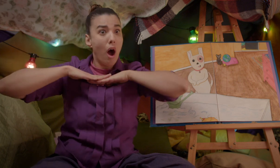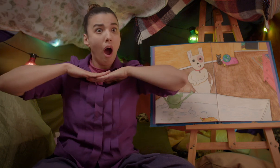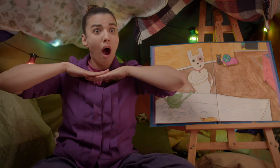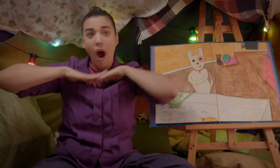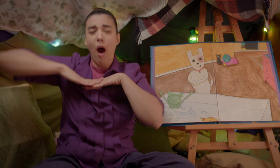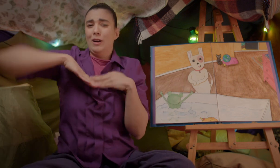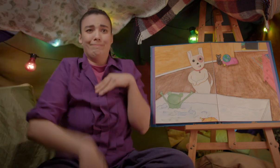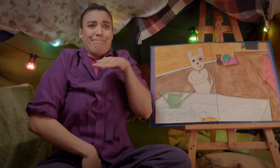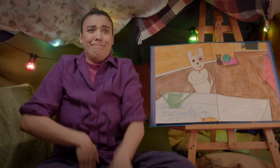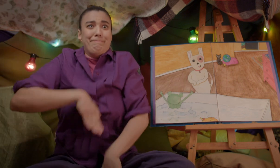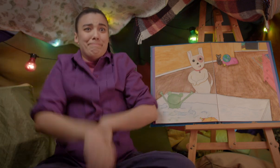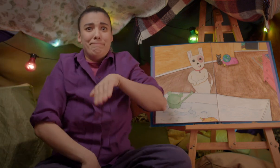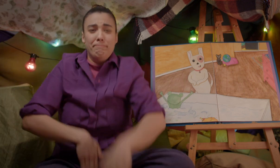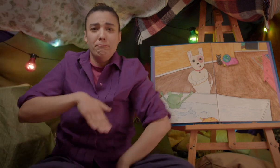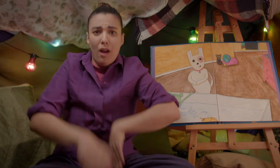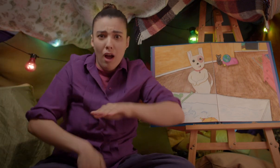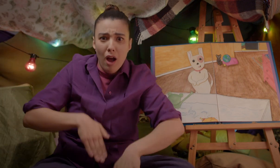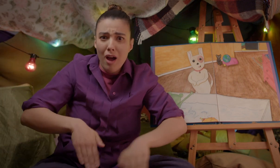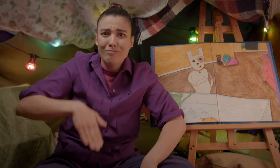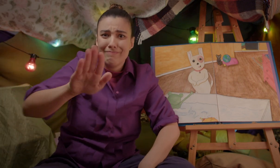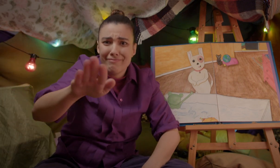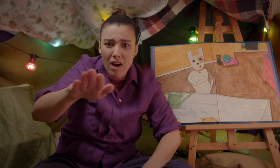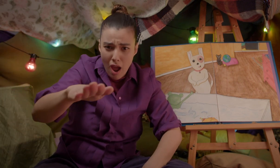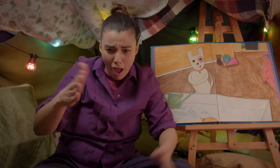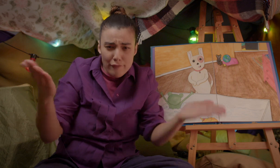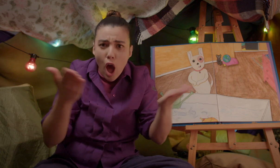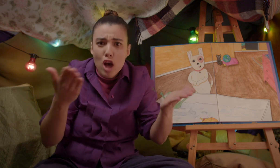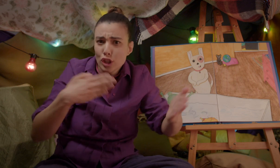Men vaknade och tassade till grodan och frågade: vad gör du?